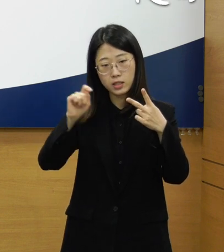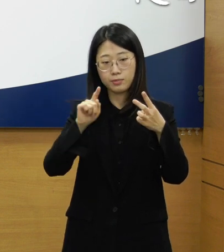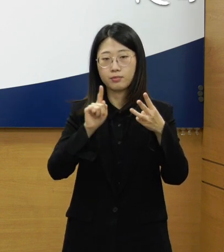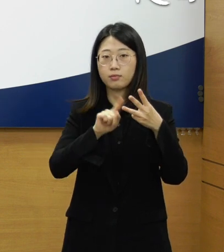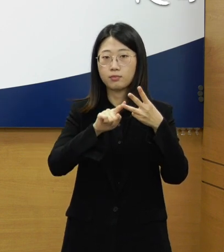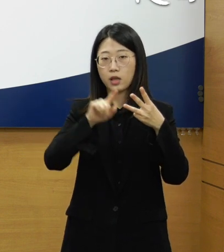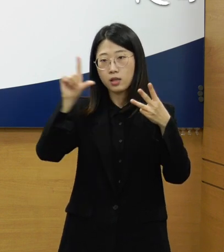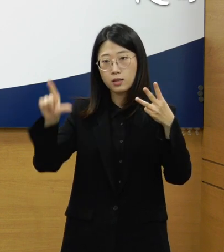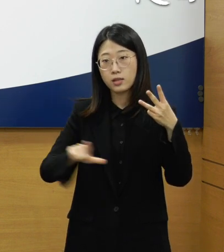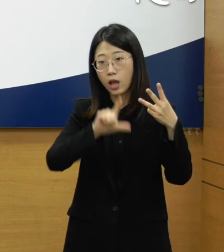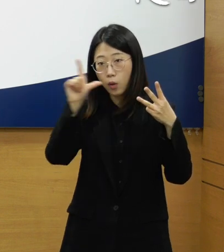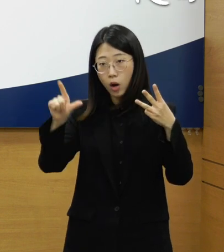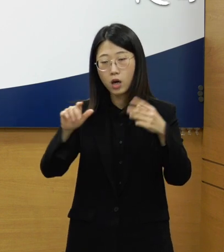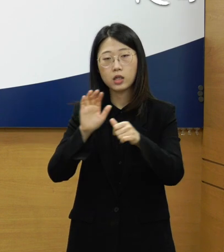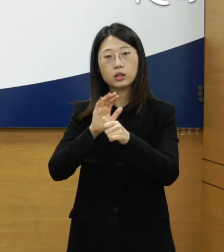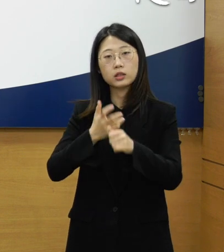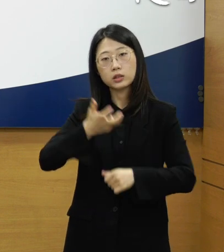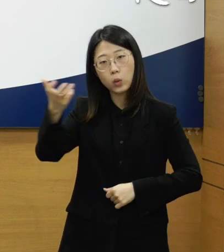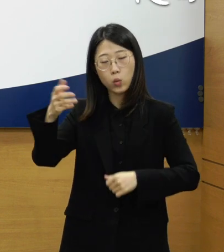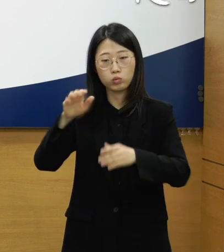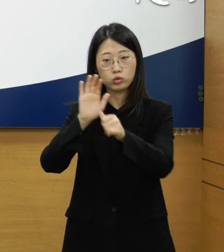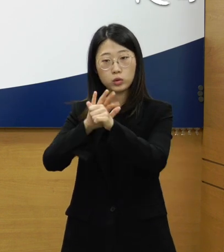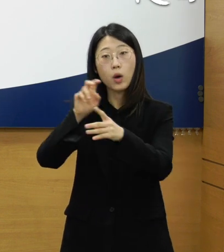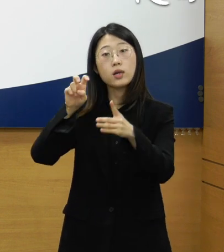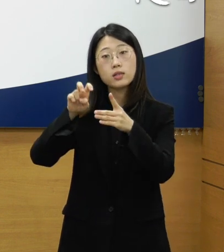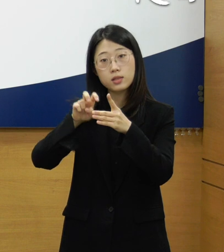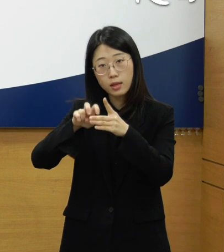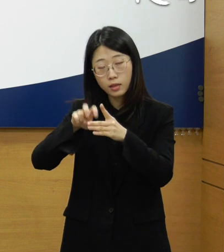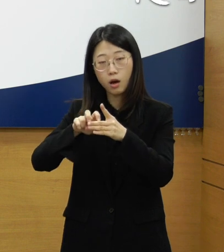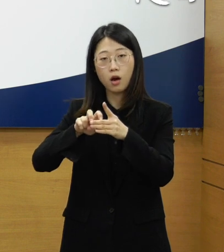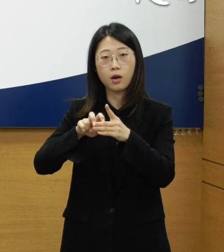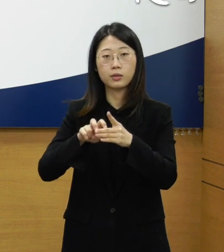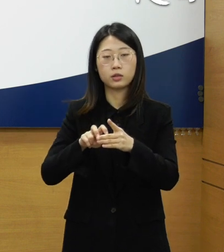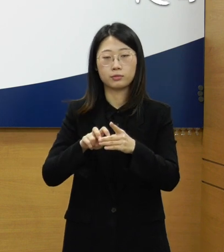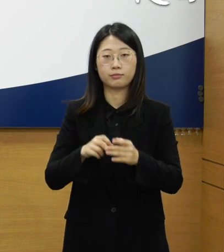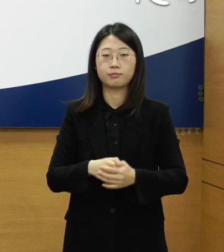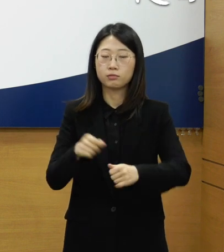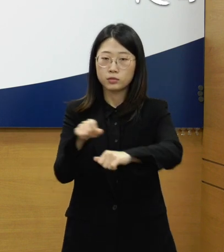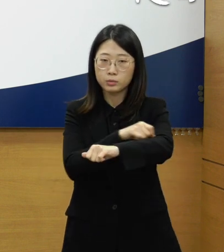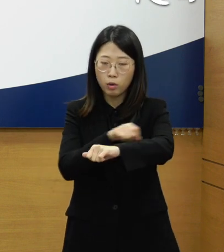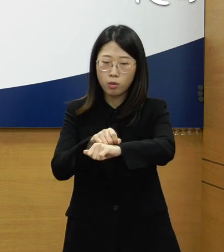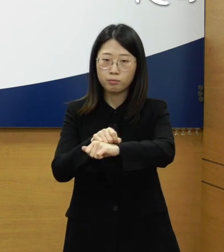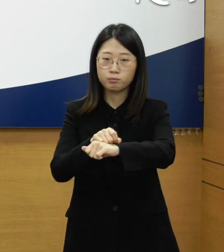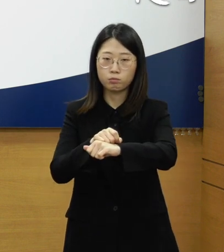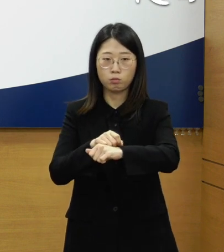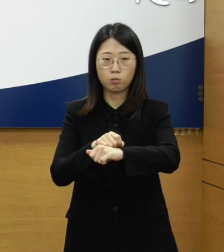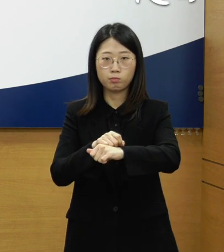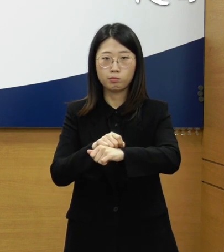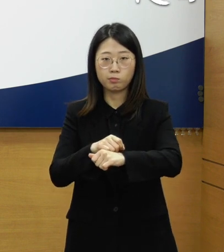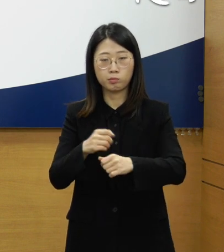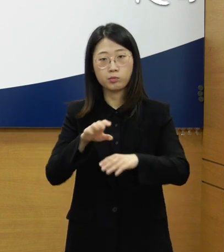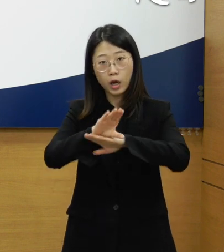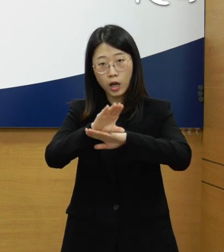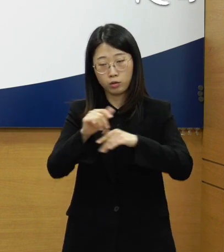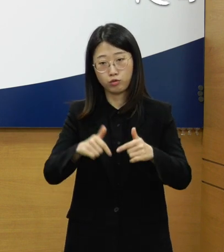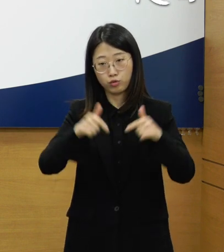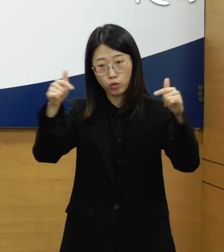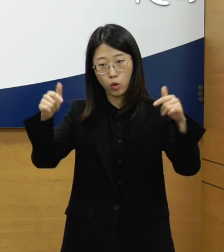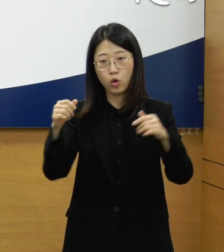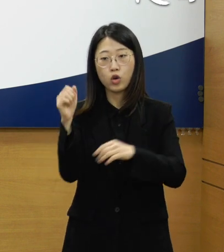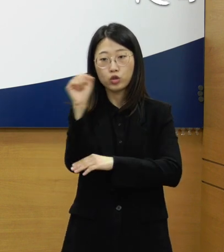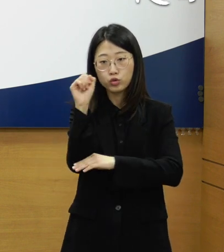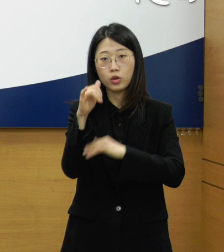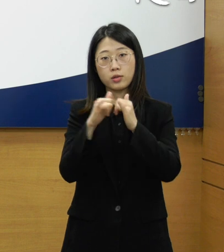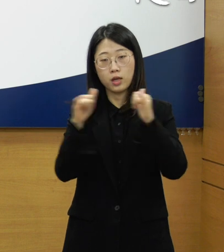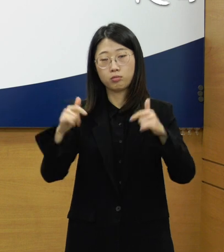생활이동지원센터 콜 승합차 등 특별 이동 편의 지원에 차량 증차와 운전원 증원